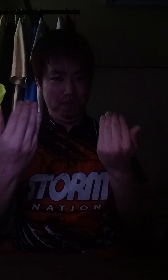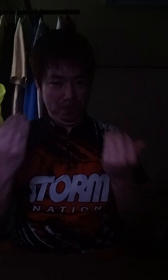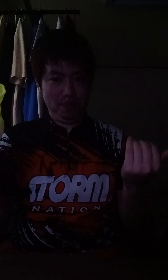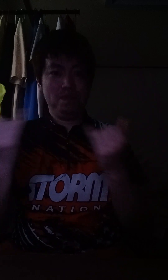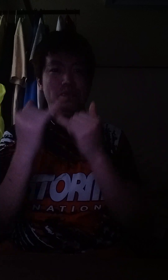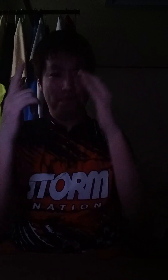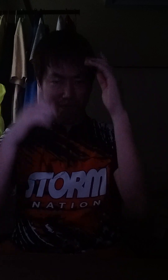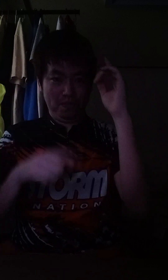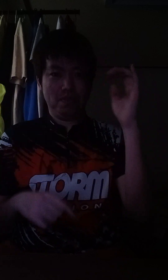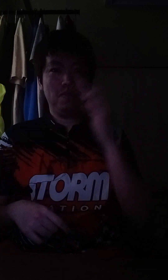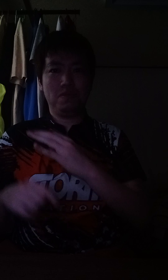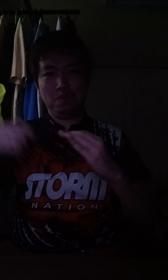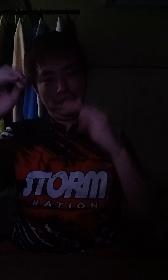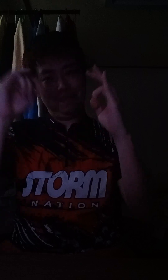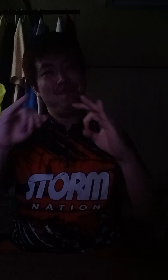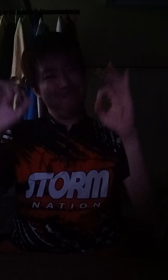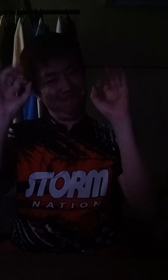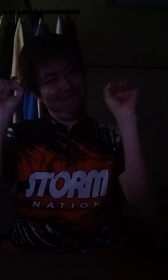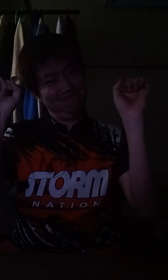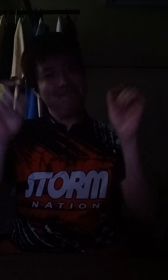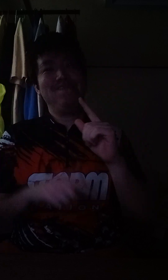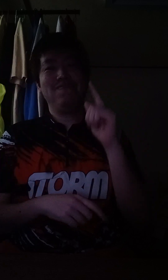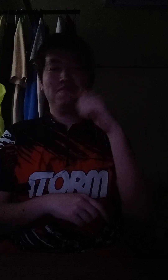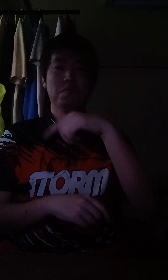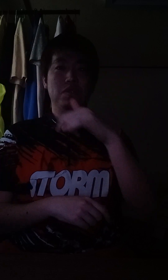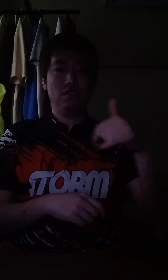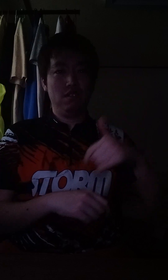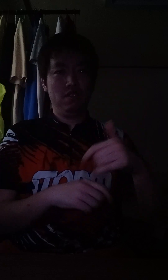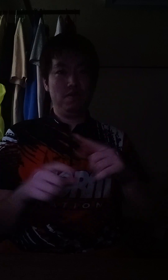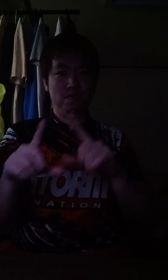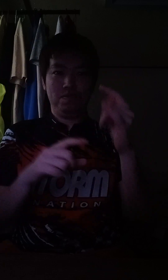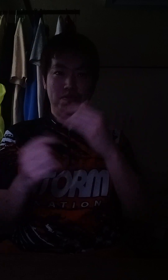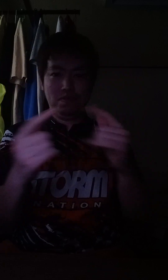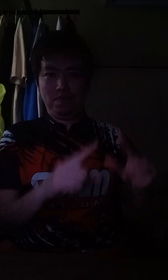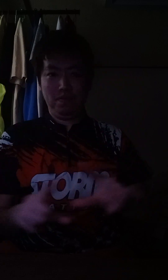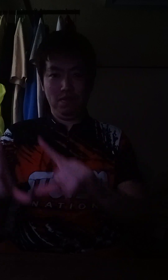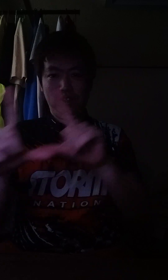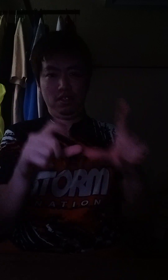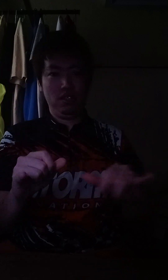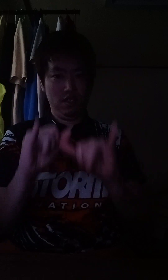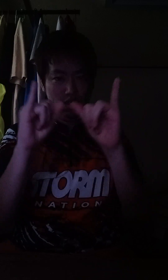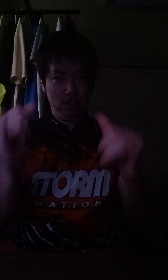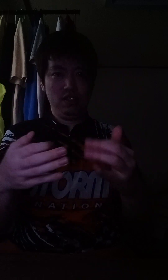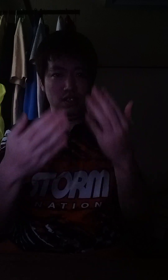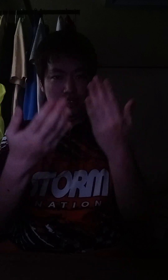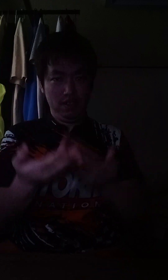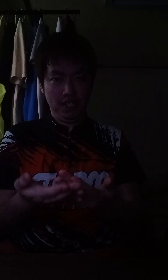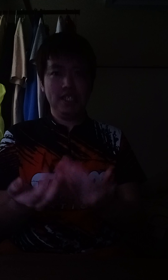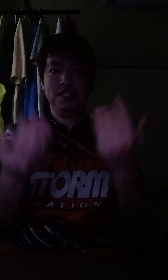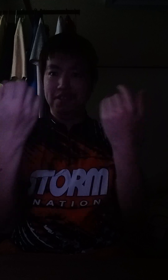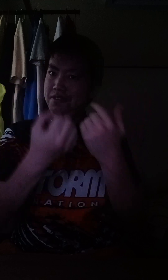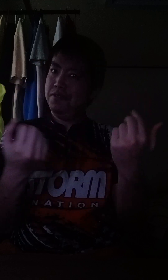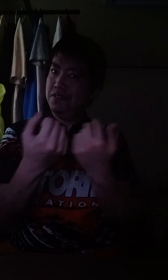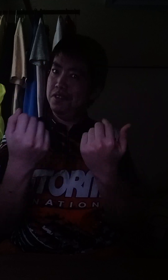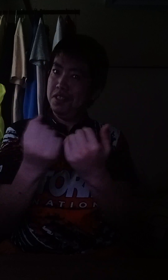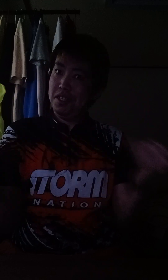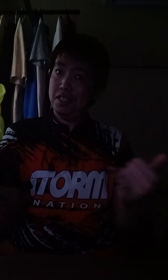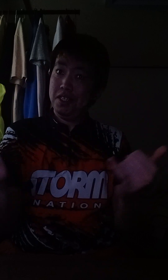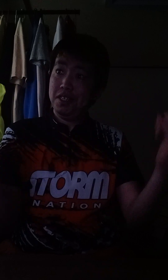같아요. 그만큼 건강해진 거잖아요. 건강해서 그 생활을 할 수 있는 거고 자기의 가진 재능을 마음껏